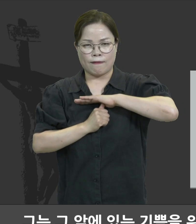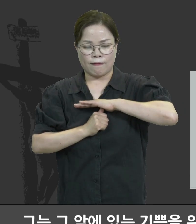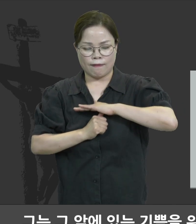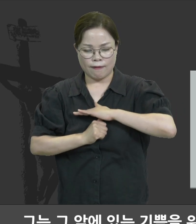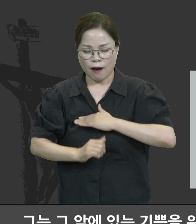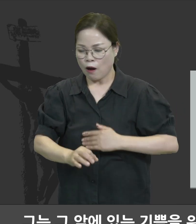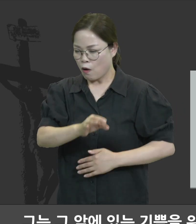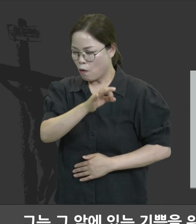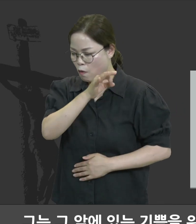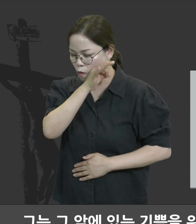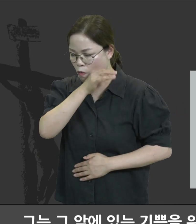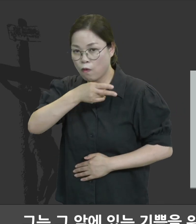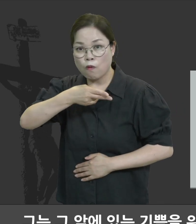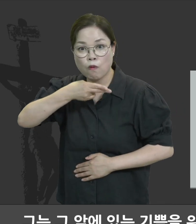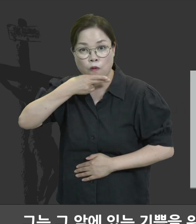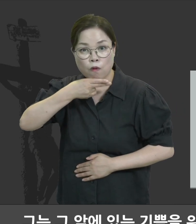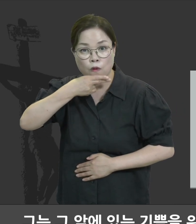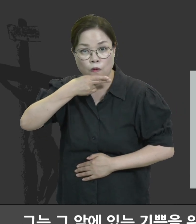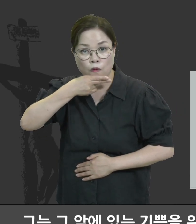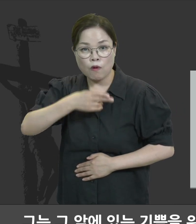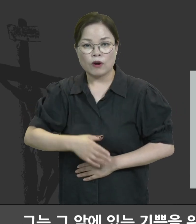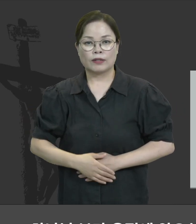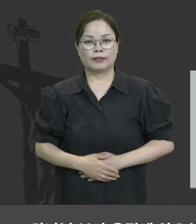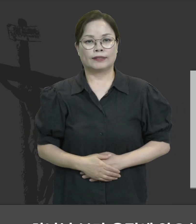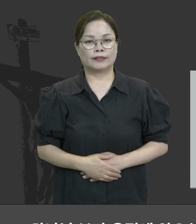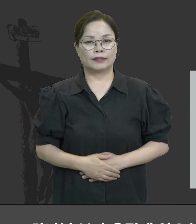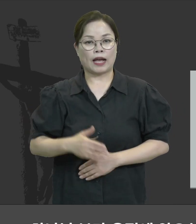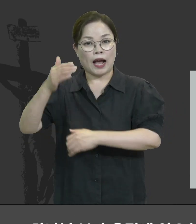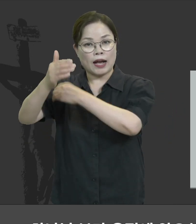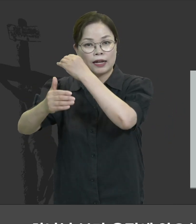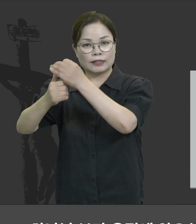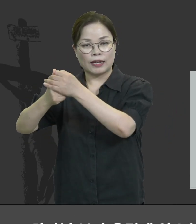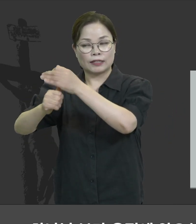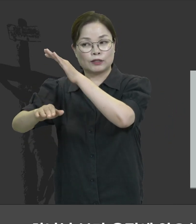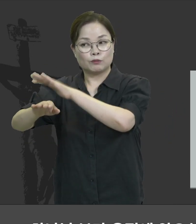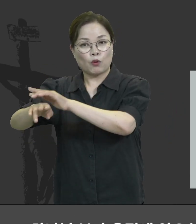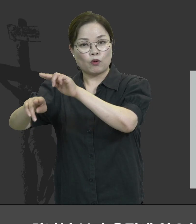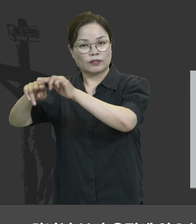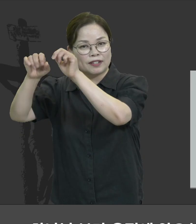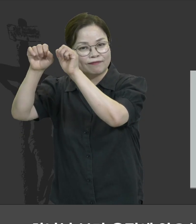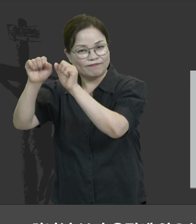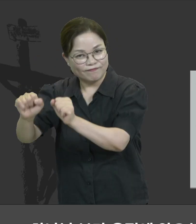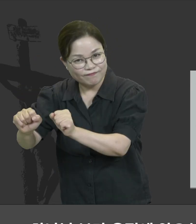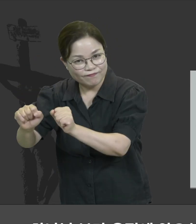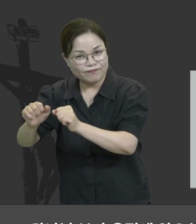부끄러움을 개의치 아니하시더니 하나님 보좌 우편에 앉으셨느니라.